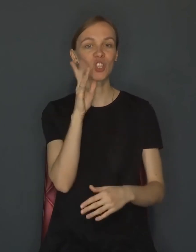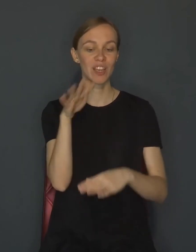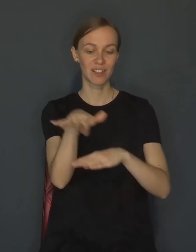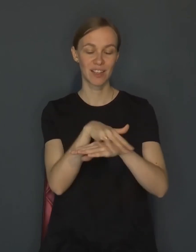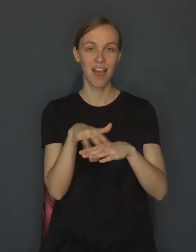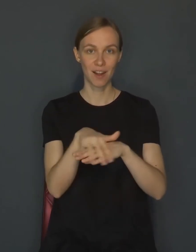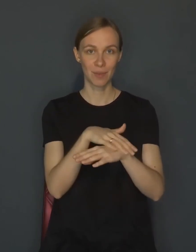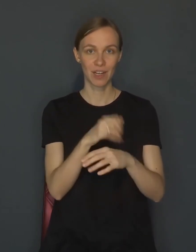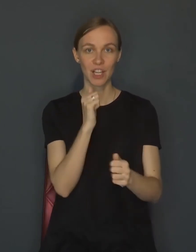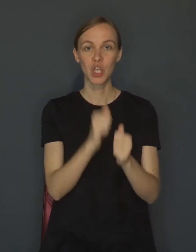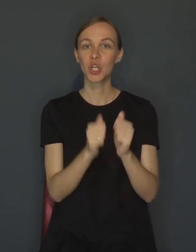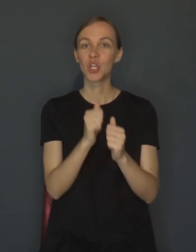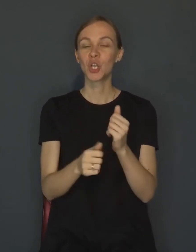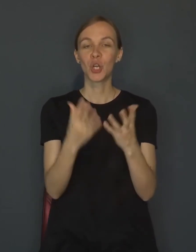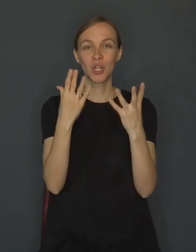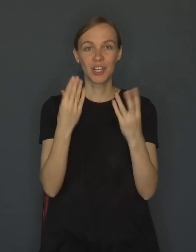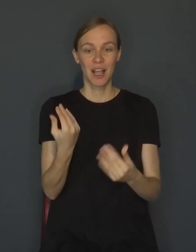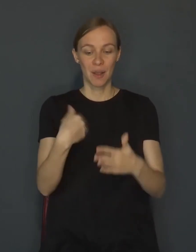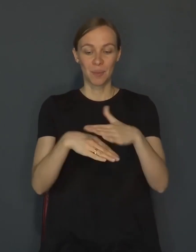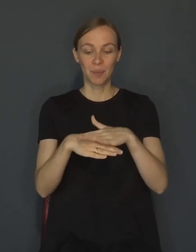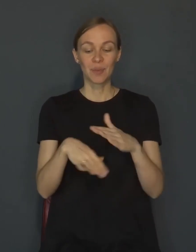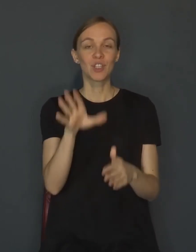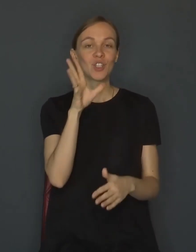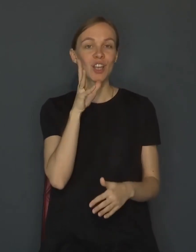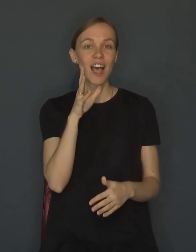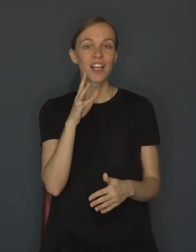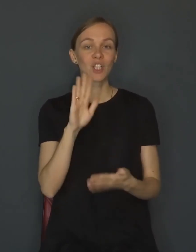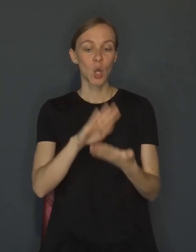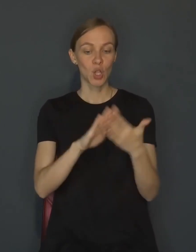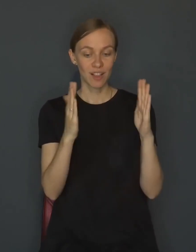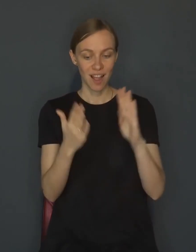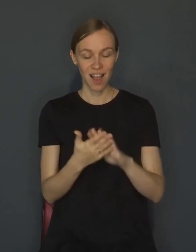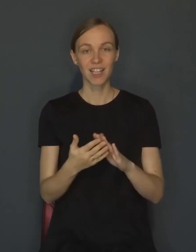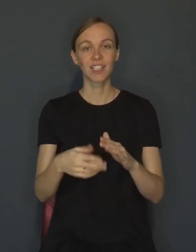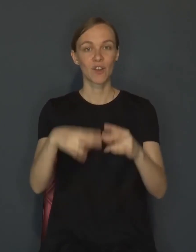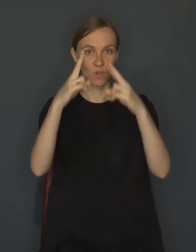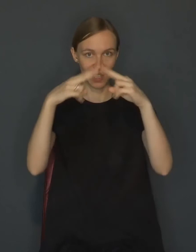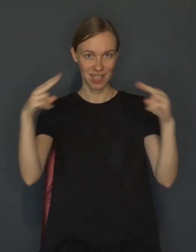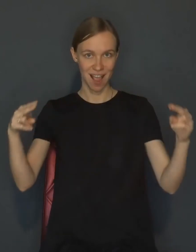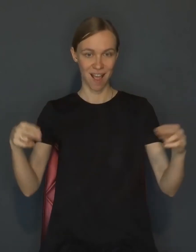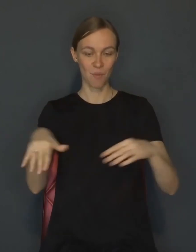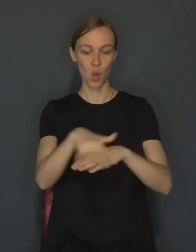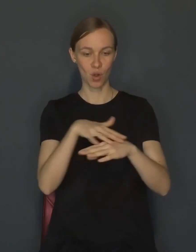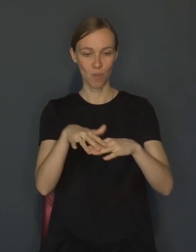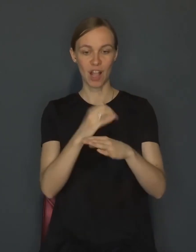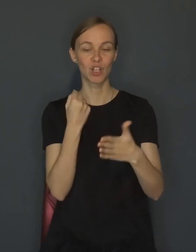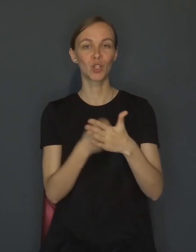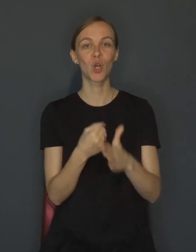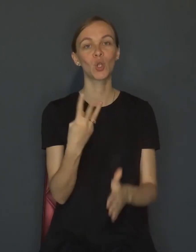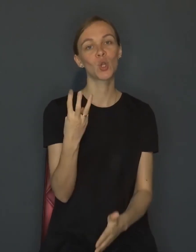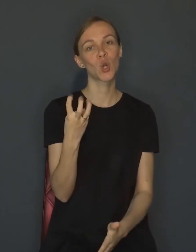Щодня під час контрактів у замку громадилось до 300 осіб.